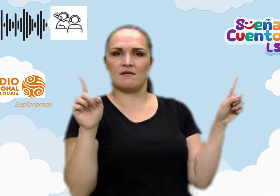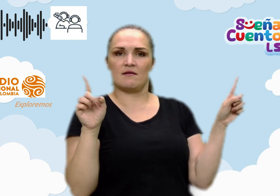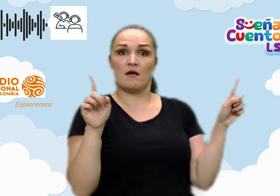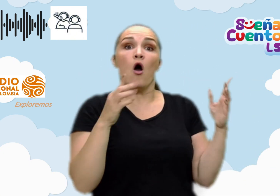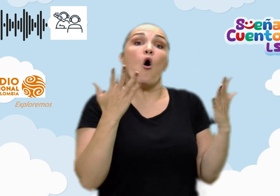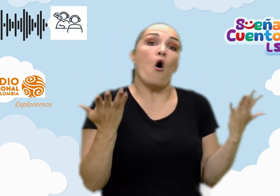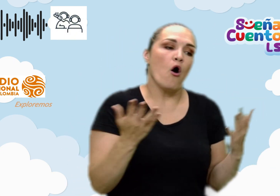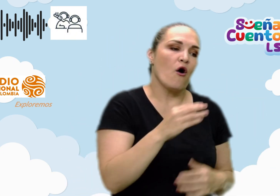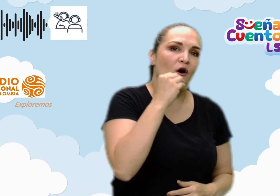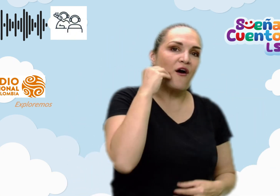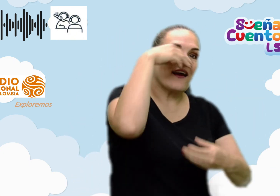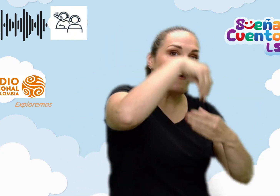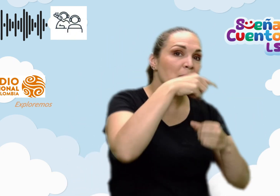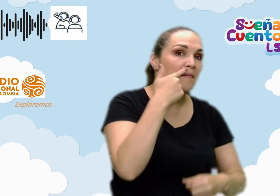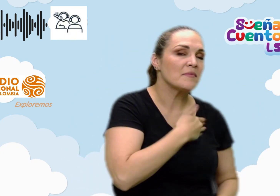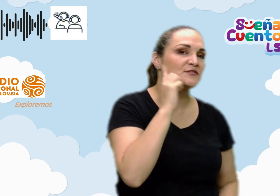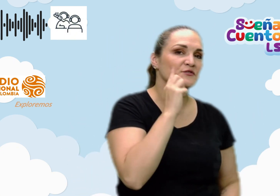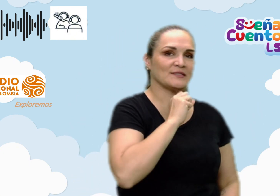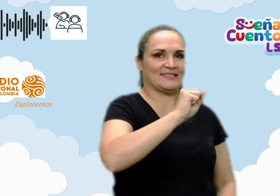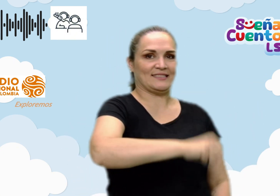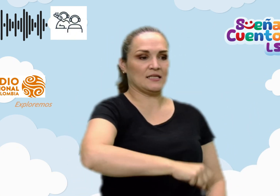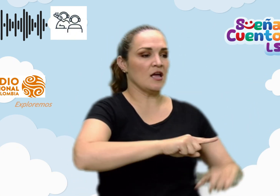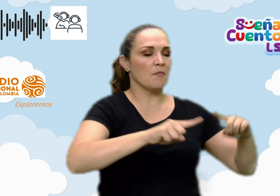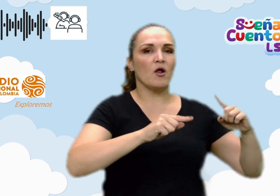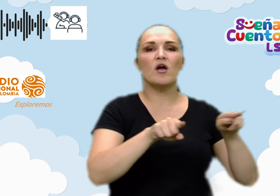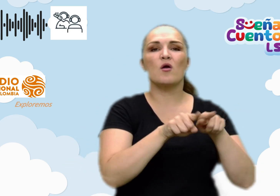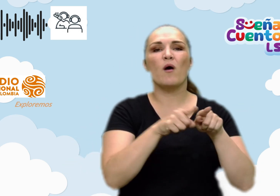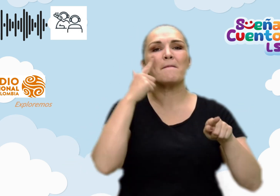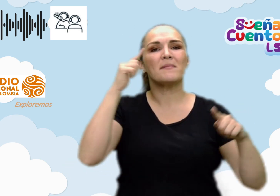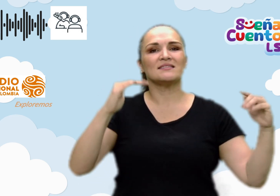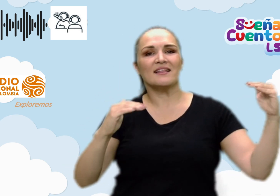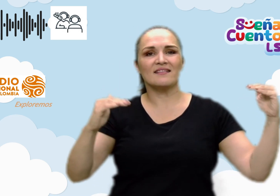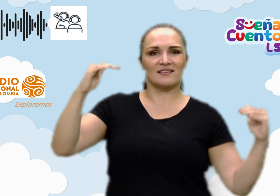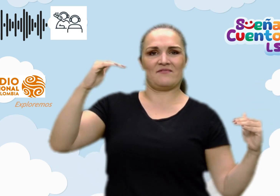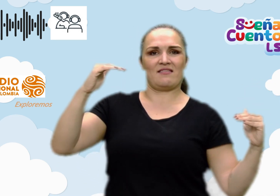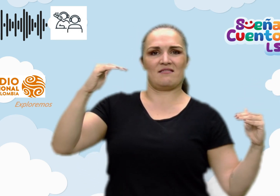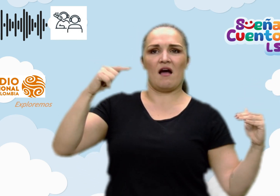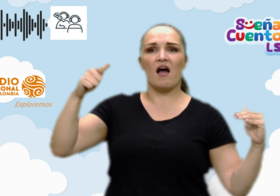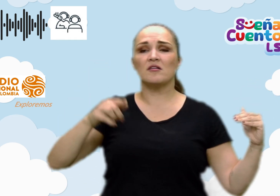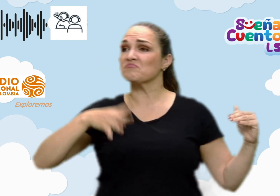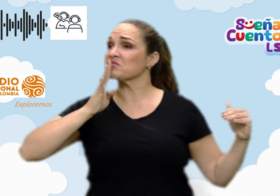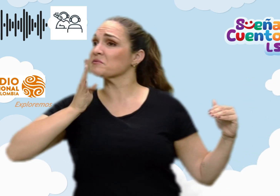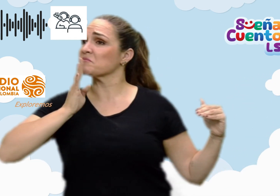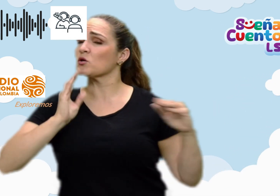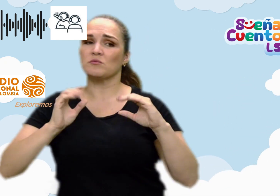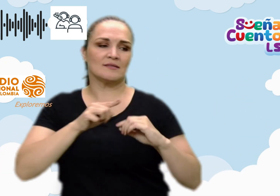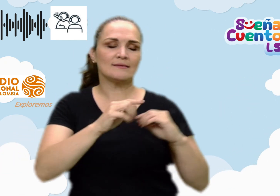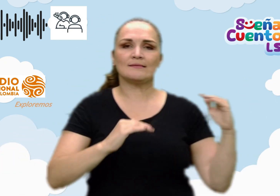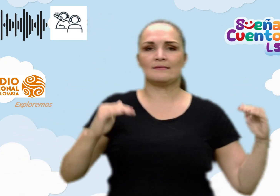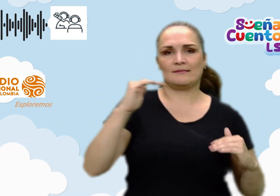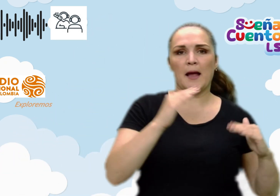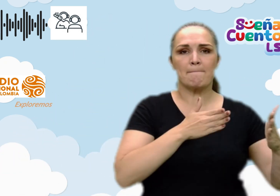no. A menos que crezcan en hogares de padres sordos. Entonces los niños tienen una desventaja en términos